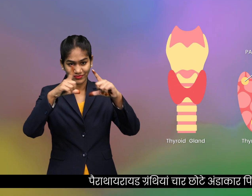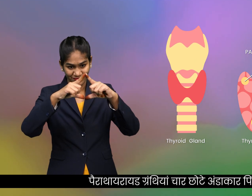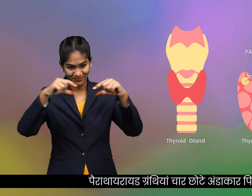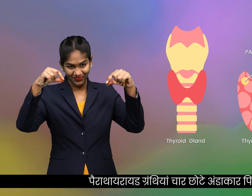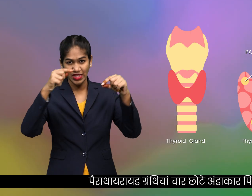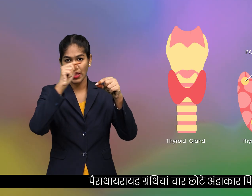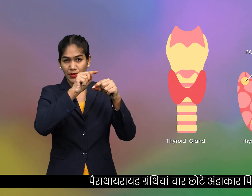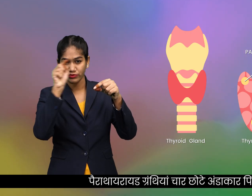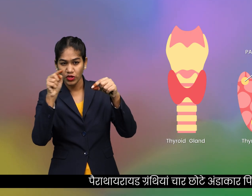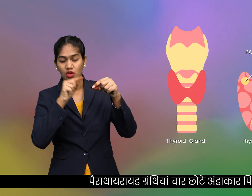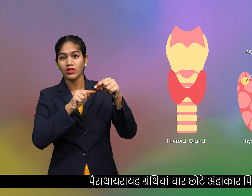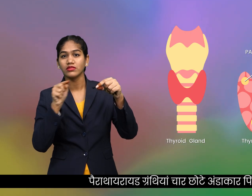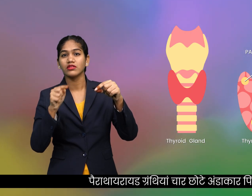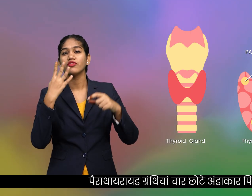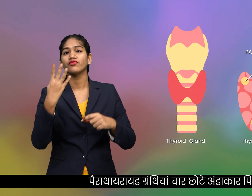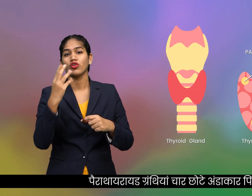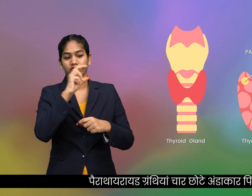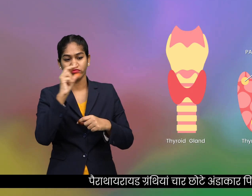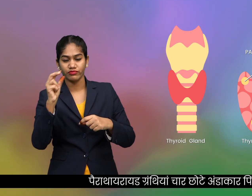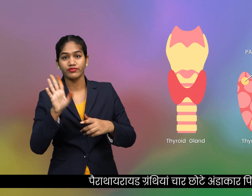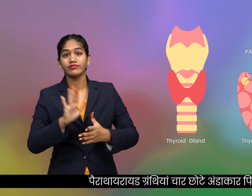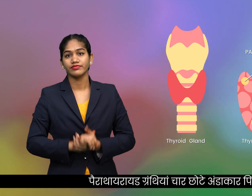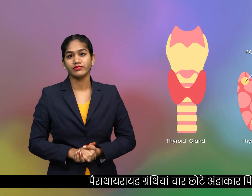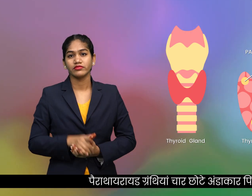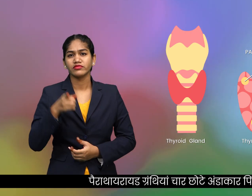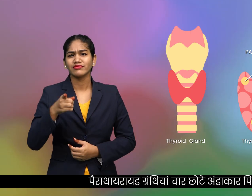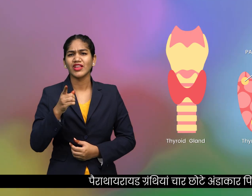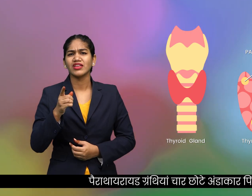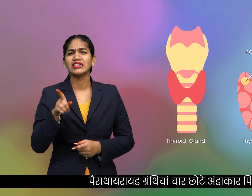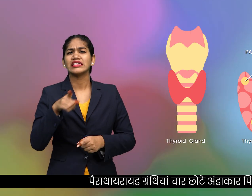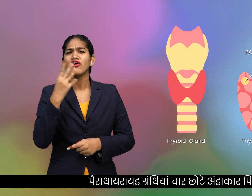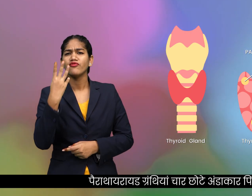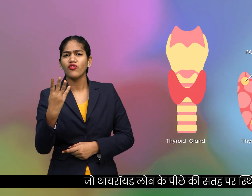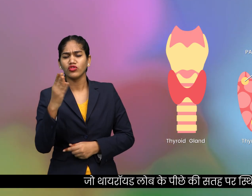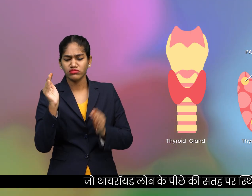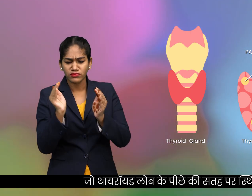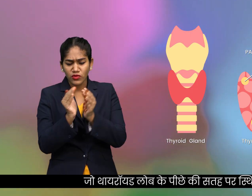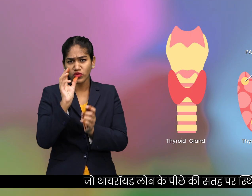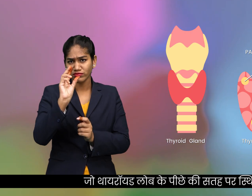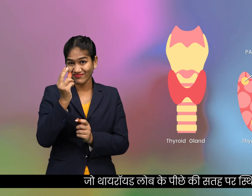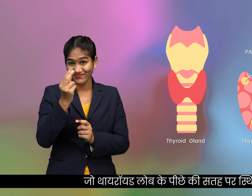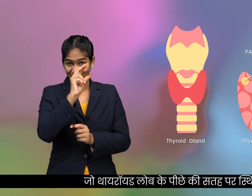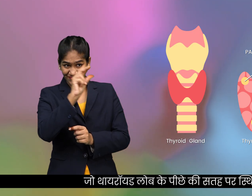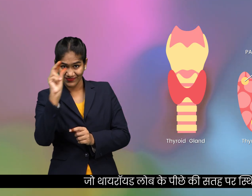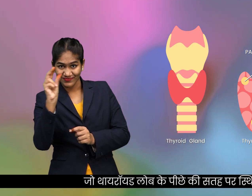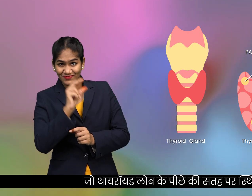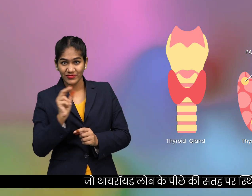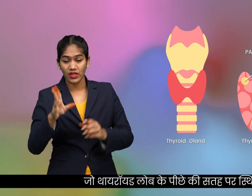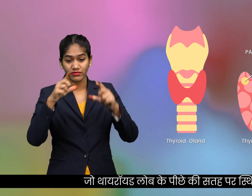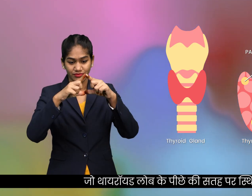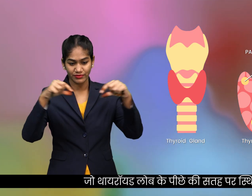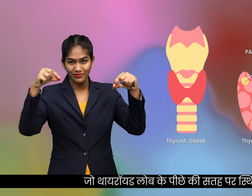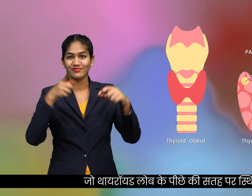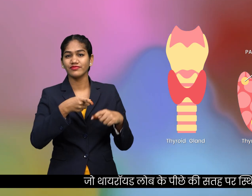पैराथायरॉयड ग्रंथियां चार छोटे अंडाकार पिंड हैं जो थायरॉयड लोब